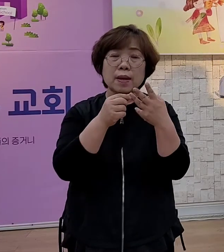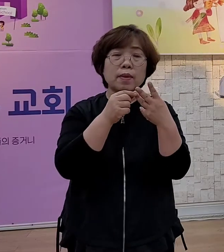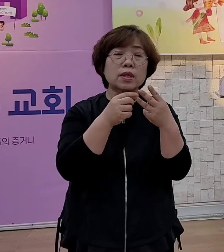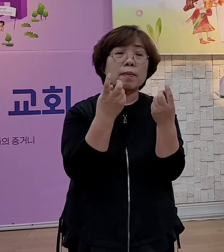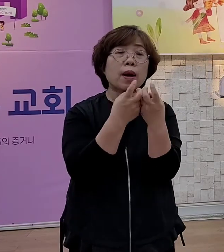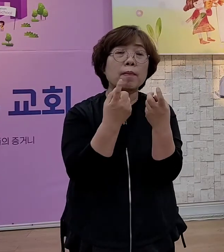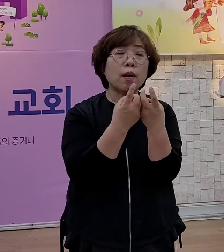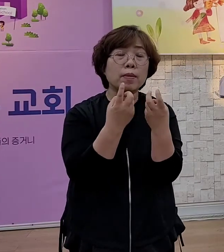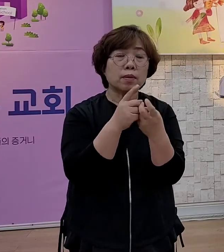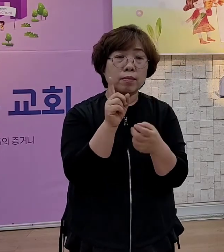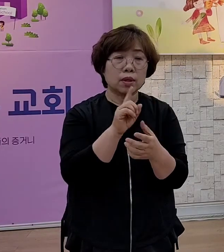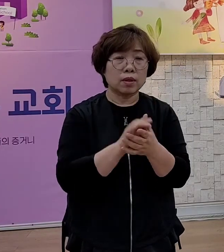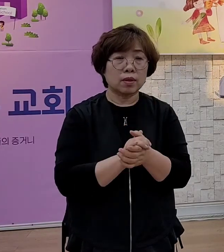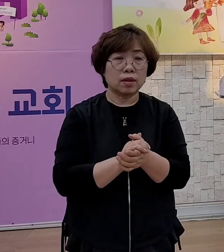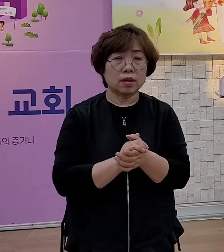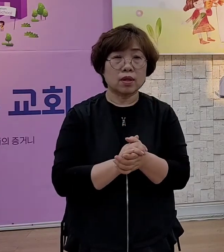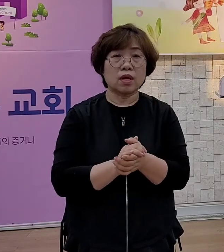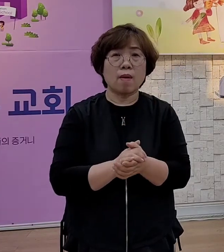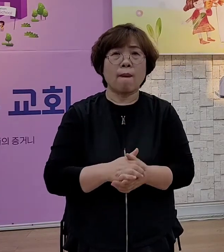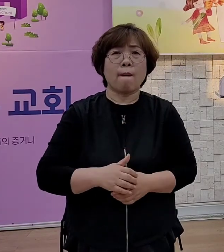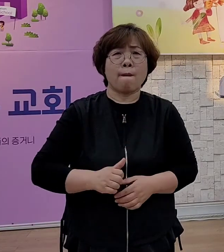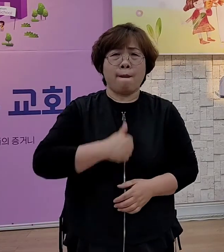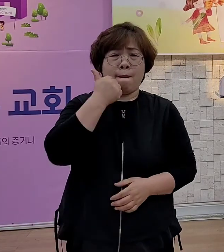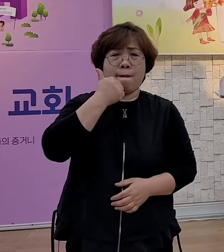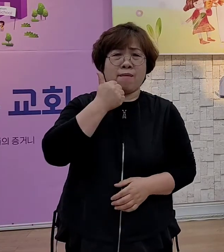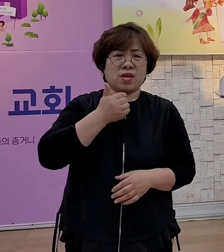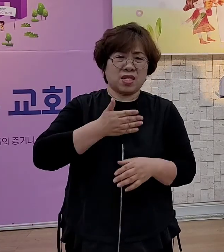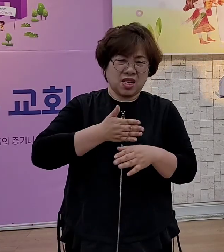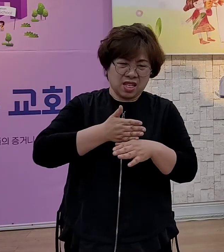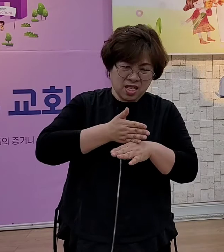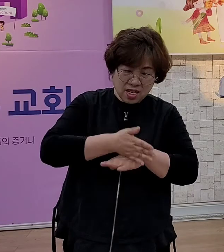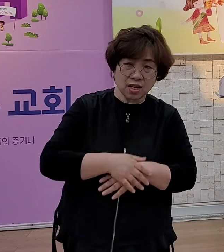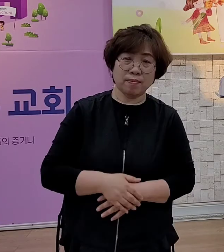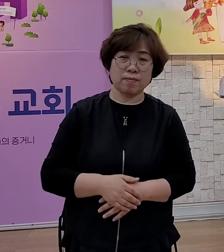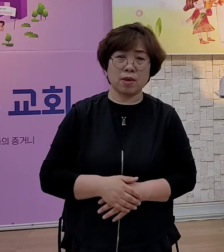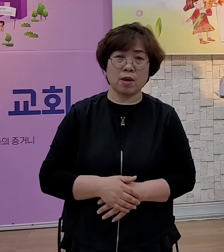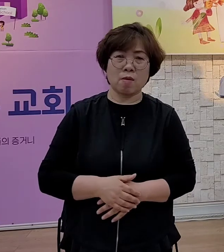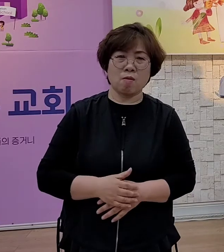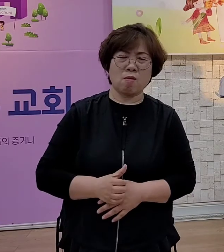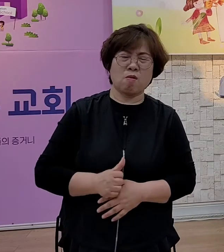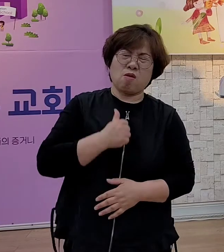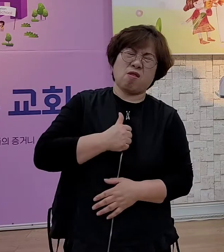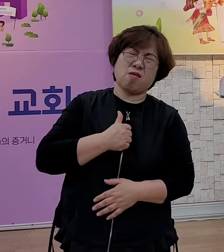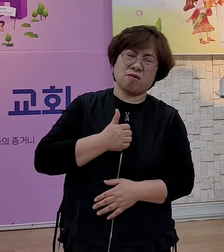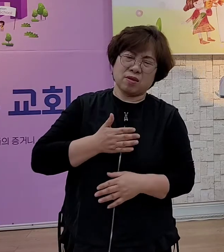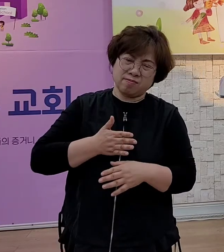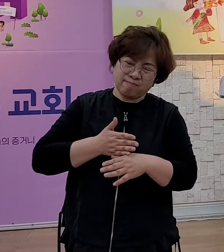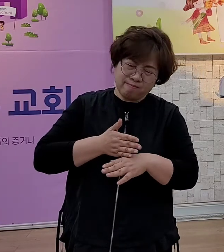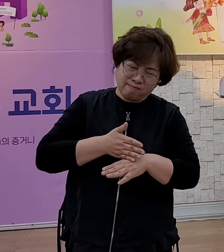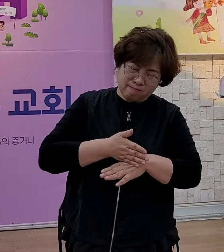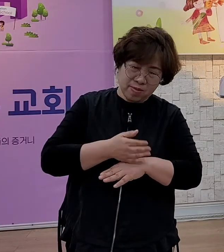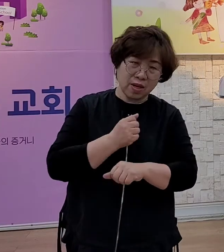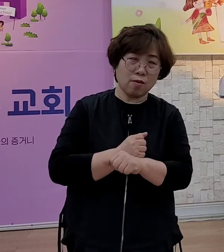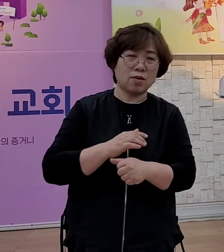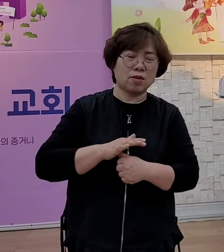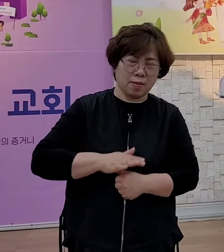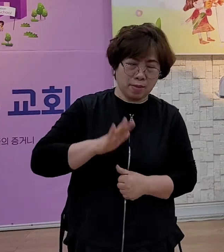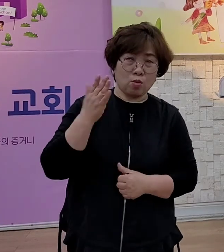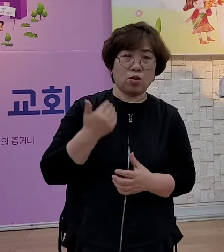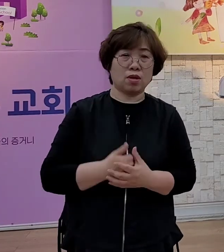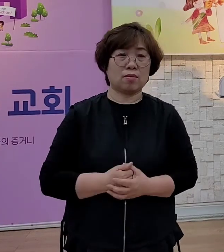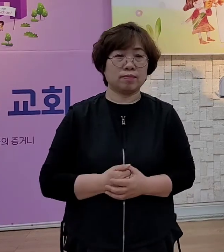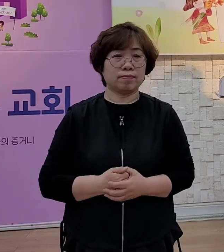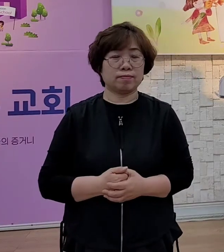뭐냐? 여러분, 성내는 것도 더디해야 한다라는 것을 말씀합니다.